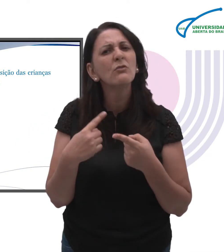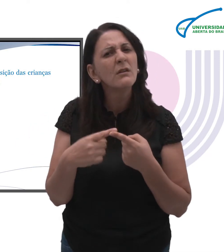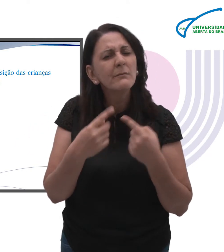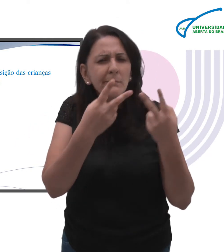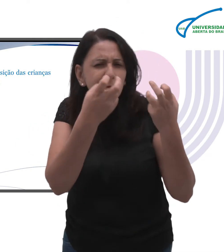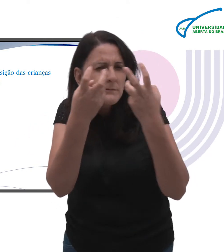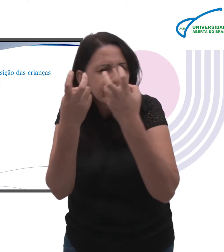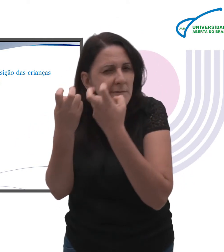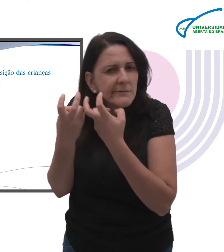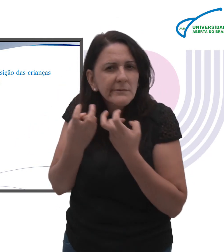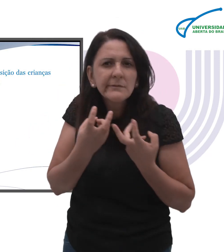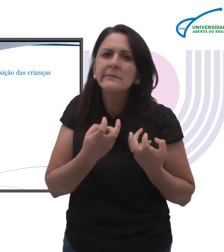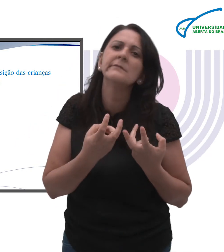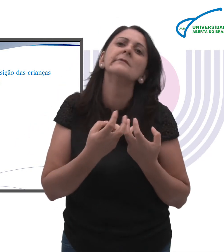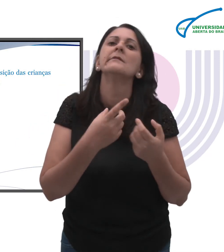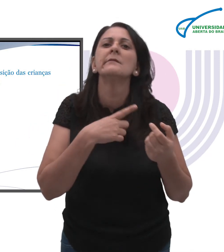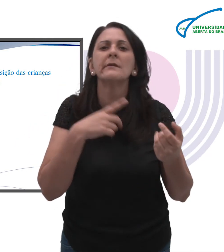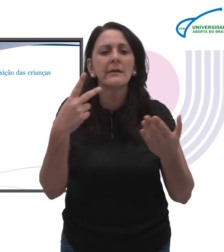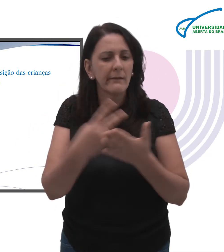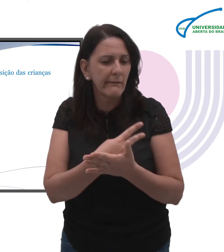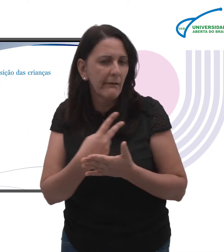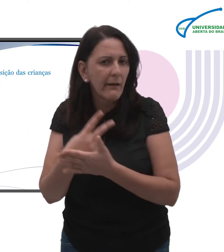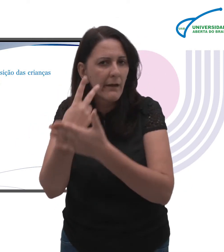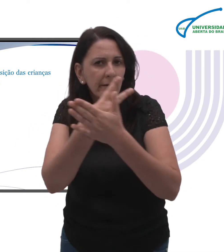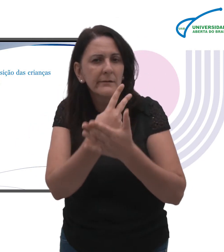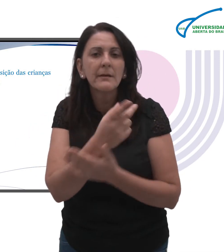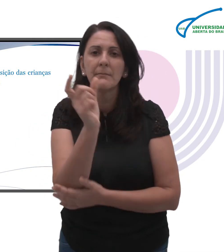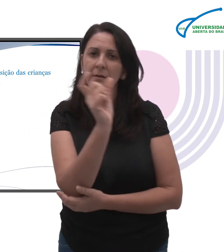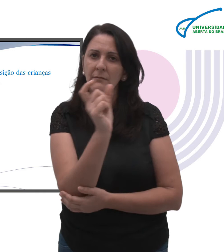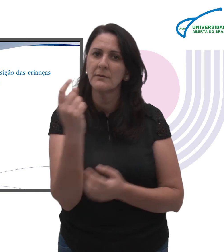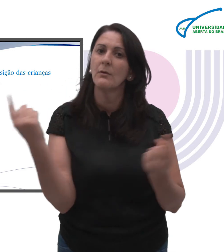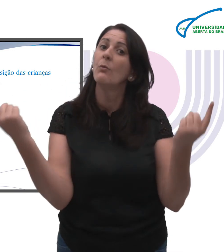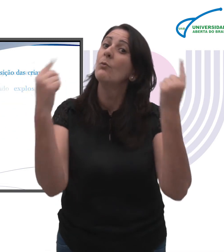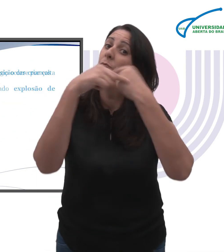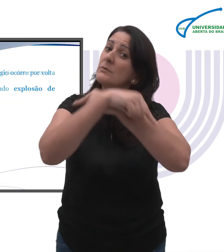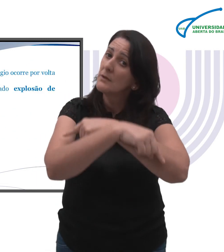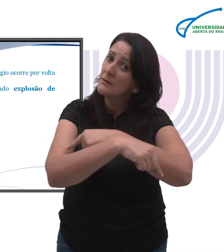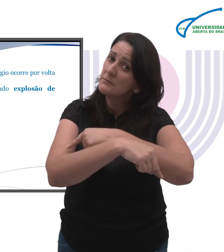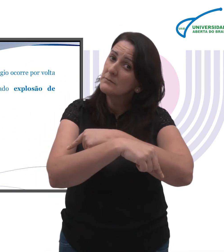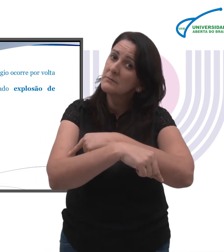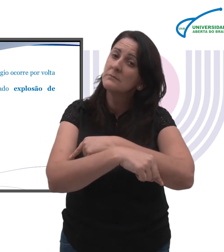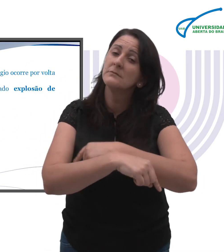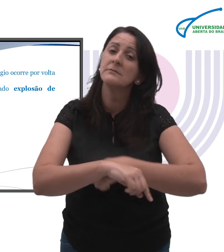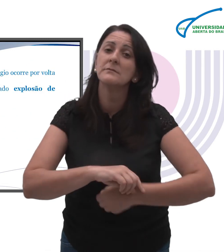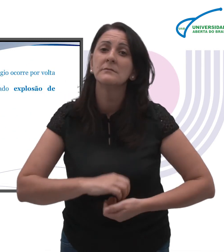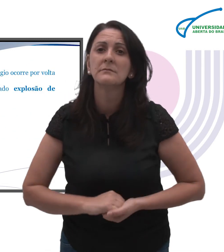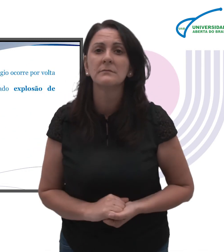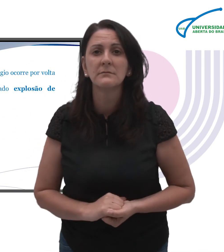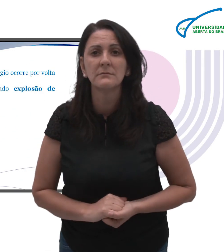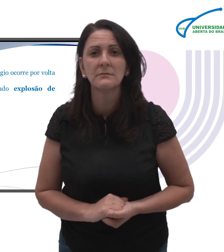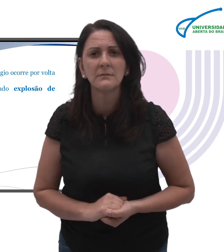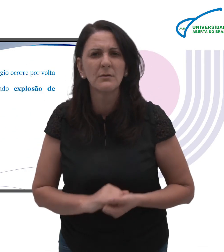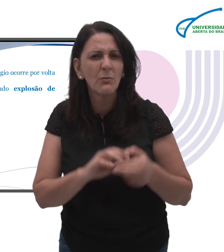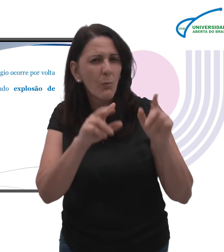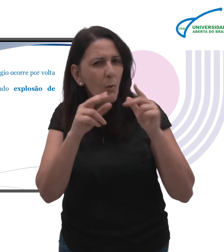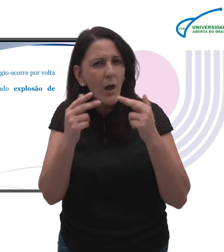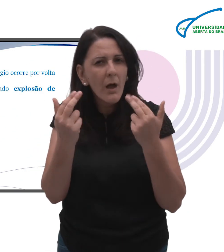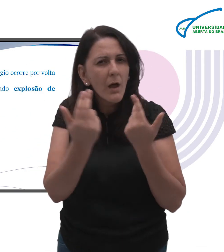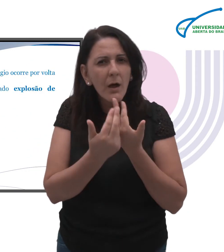surpreendente quando perceberam que ocorrem erros de reversão pronominal,